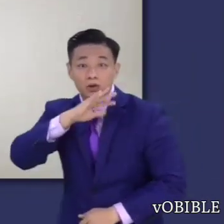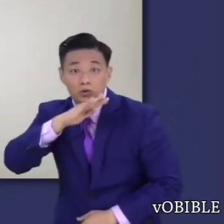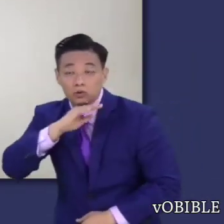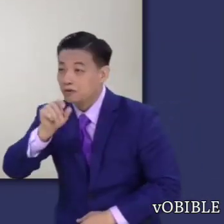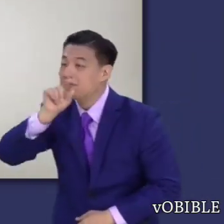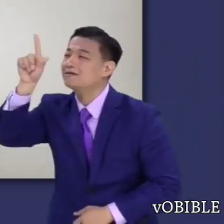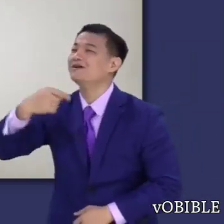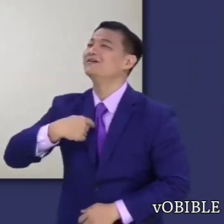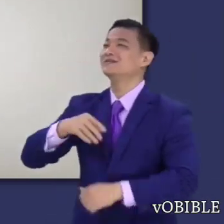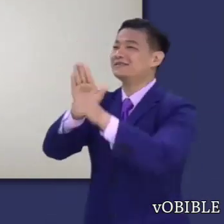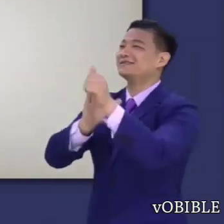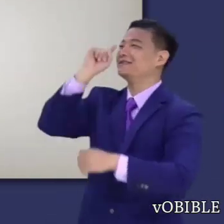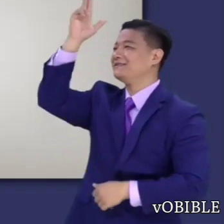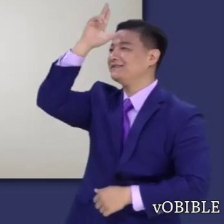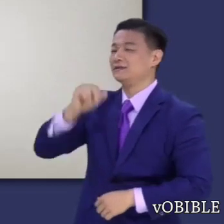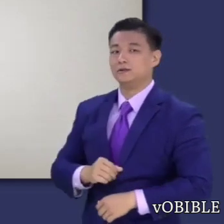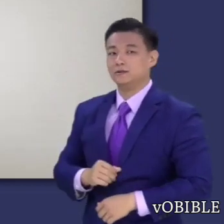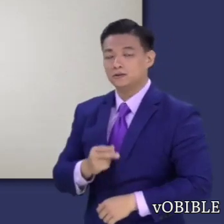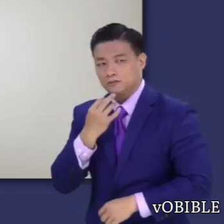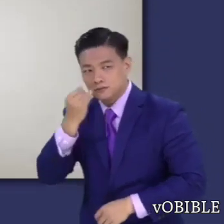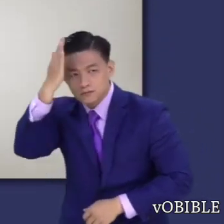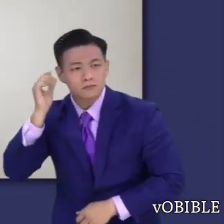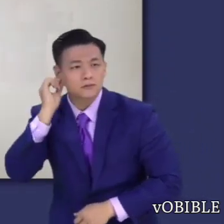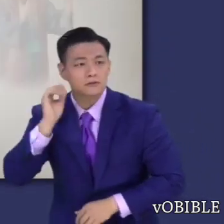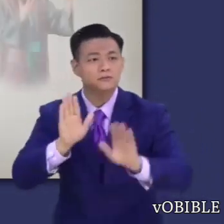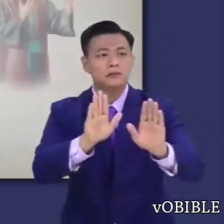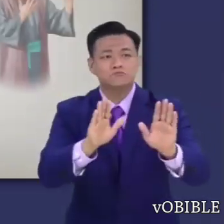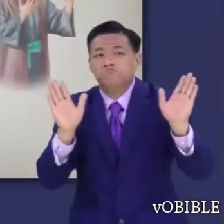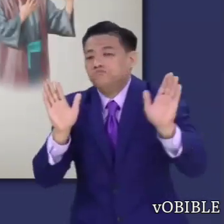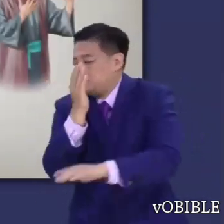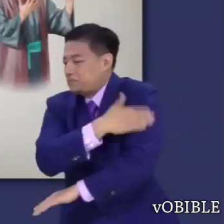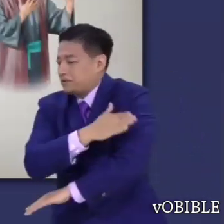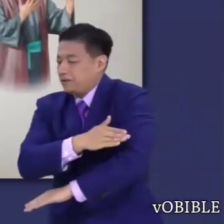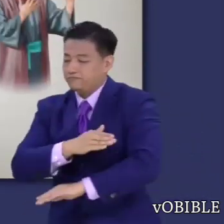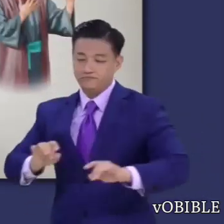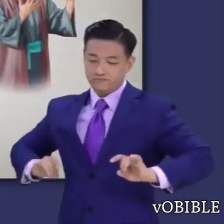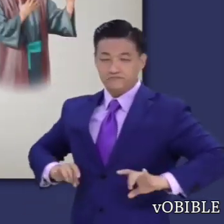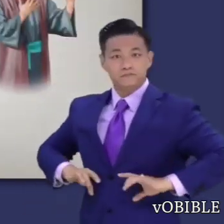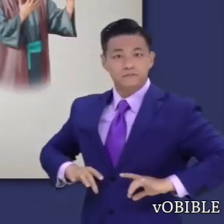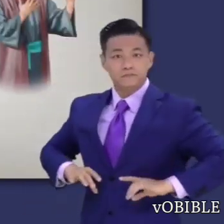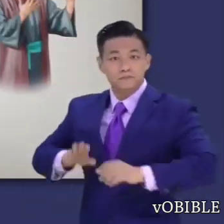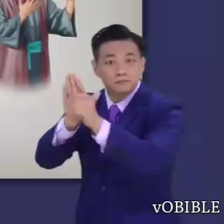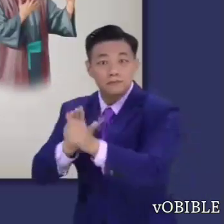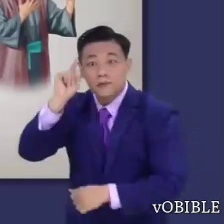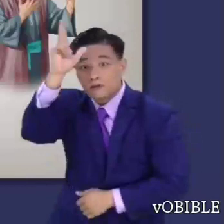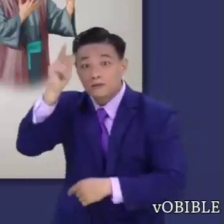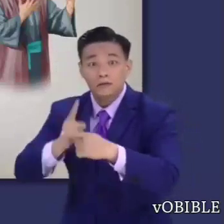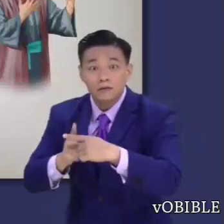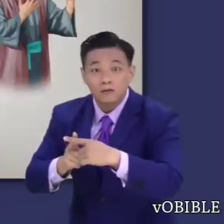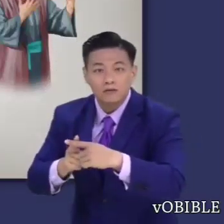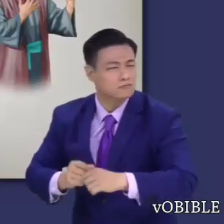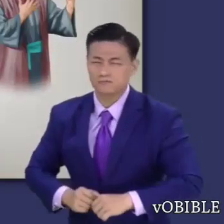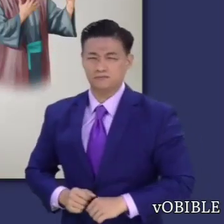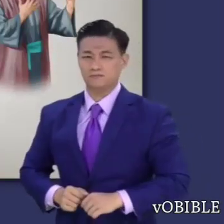第四章，约翰延续爱的话题，他提醒我们，一个人不可以只说自己爱上帝，却